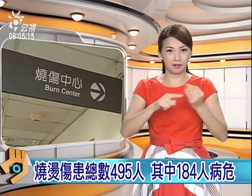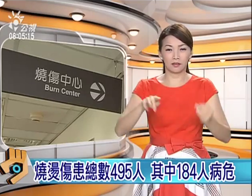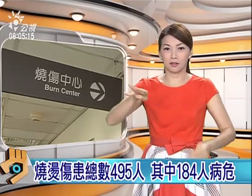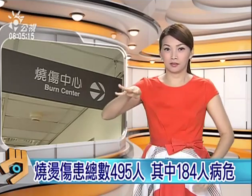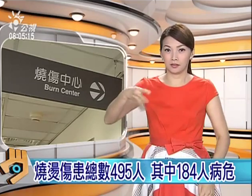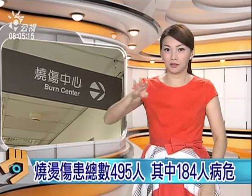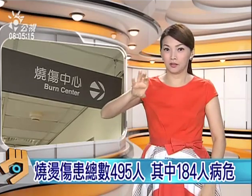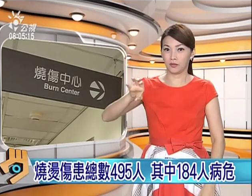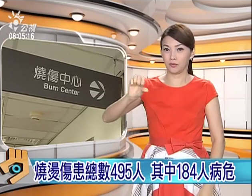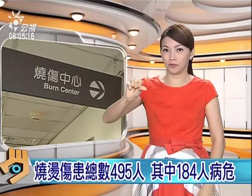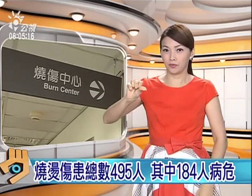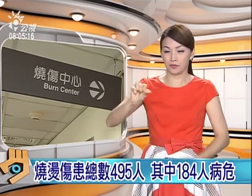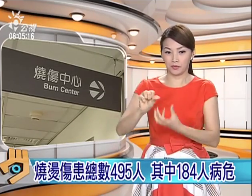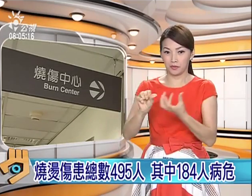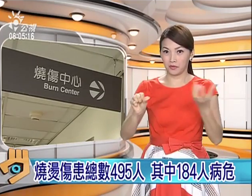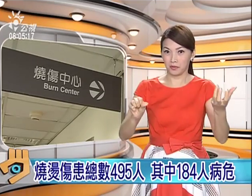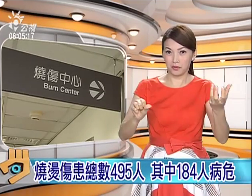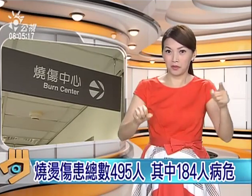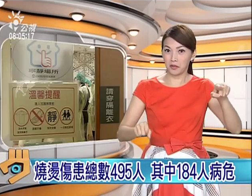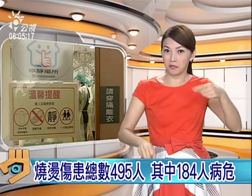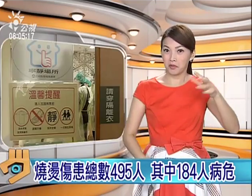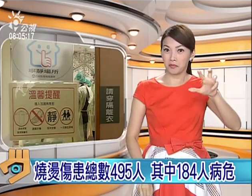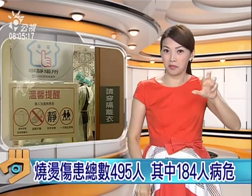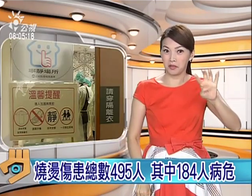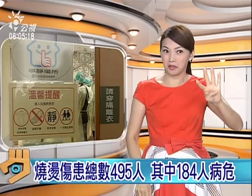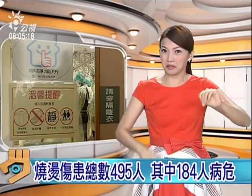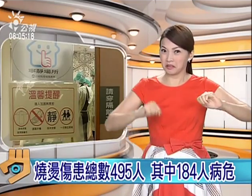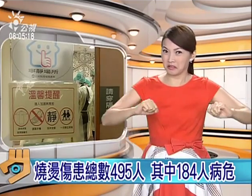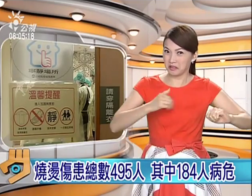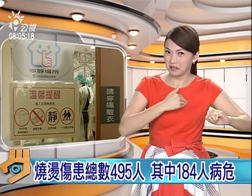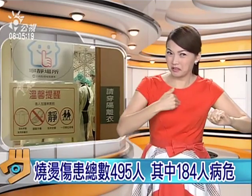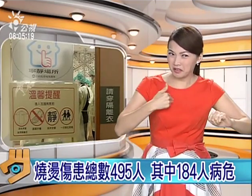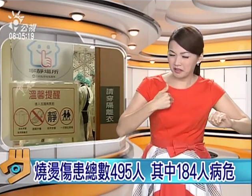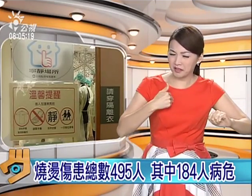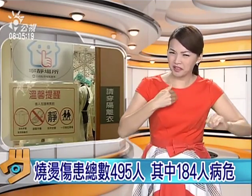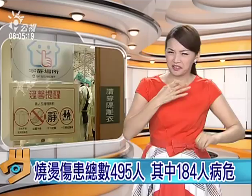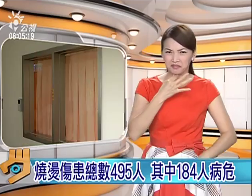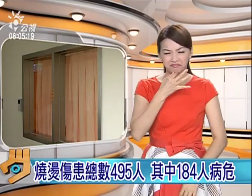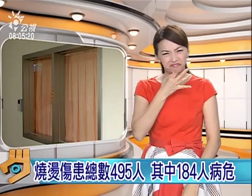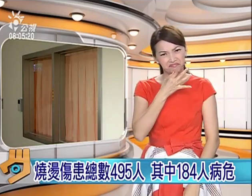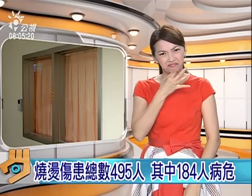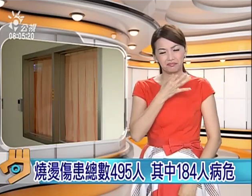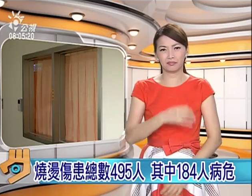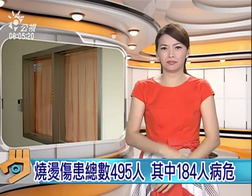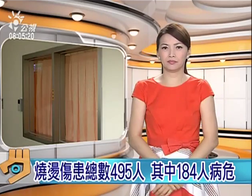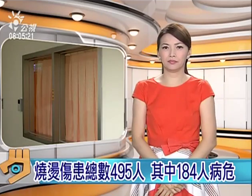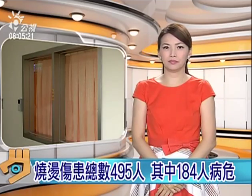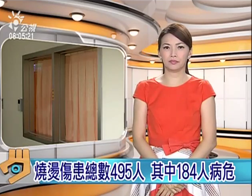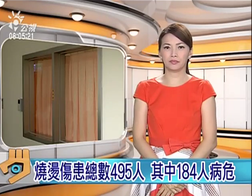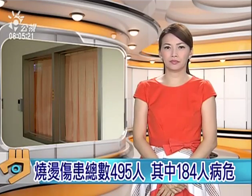前伤患总数有495人，其中病危人数高达184人。